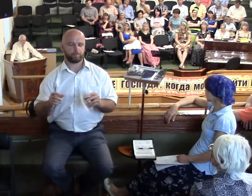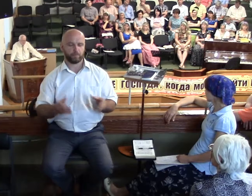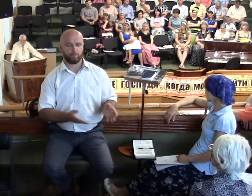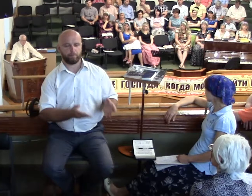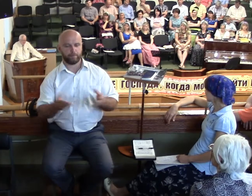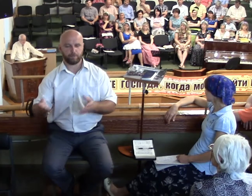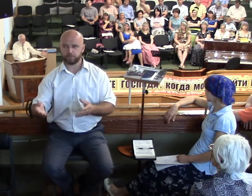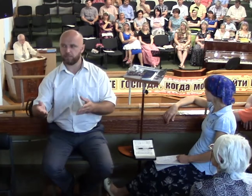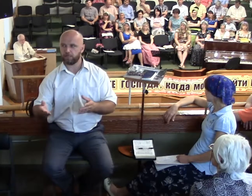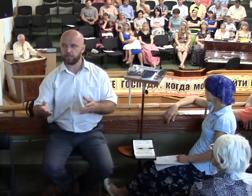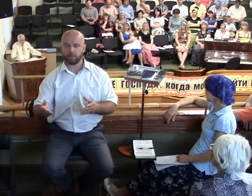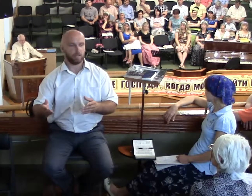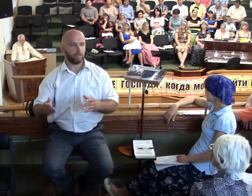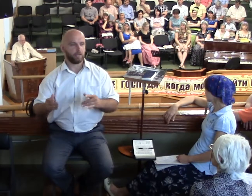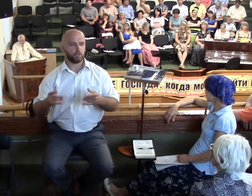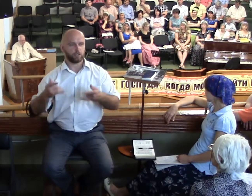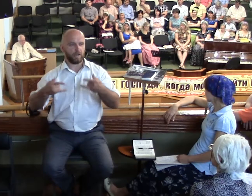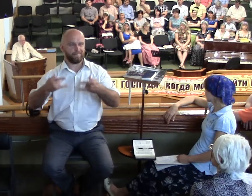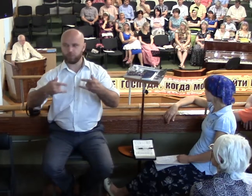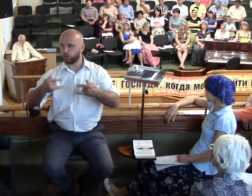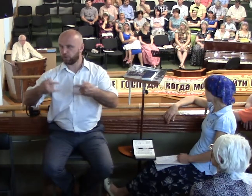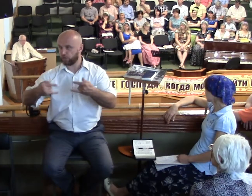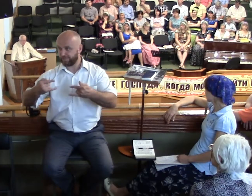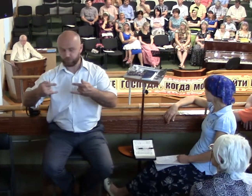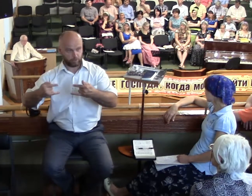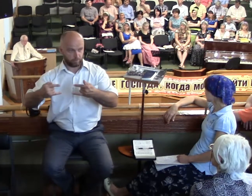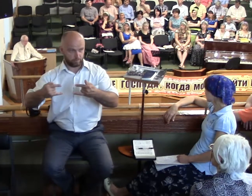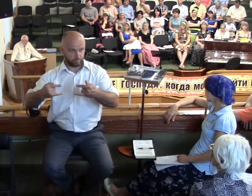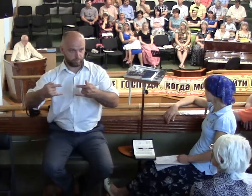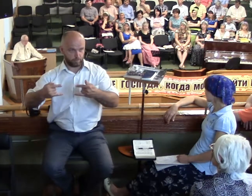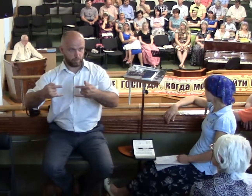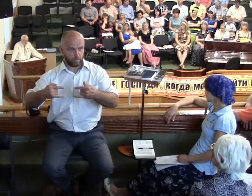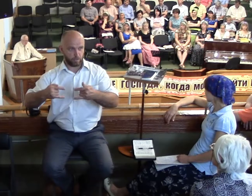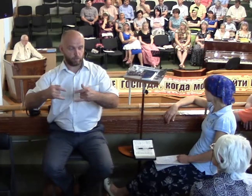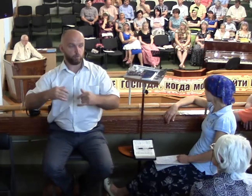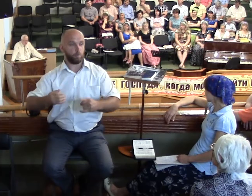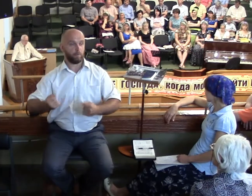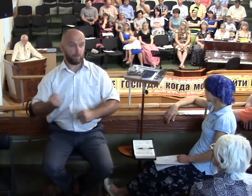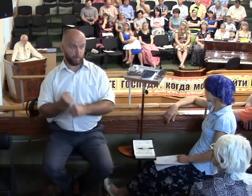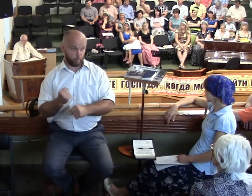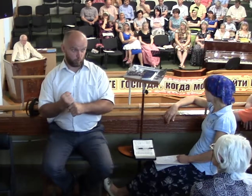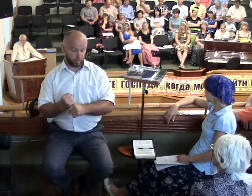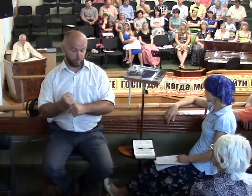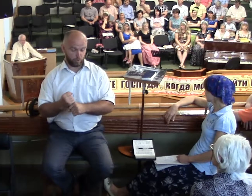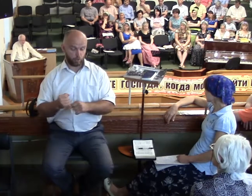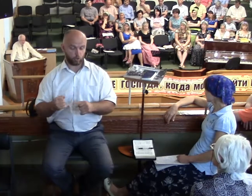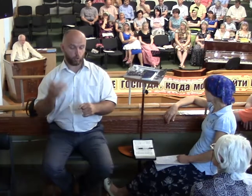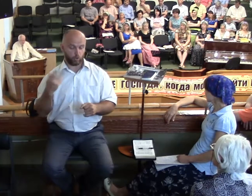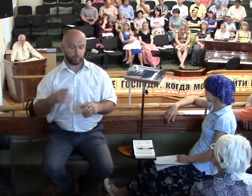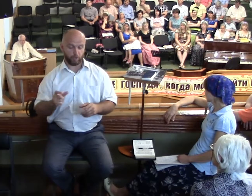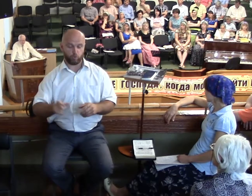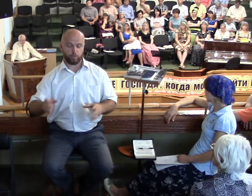но он оставлял запчасти, собрал дома телевизор. Никого не было, у него был телевизор. И однажды в конце